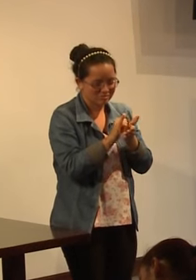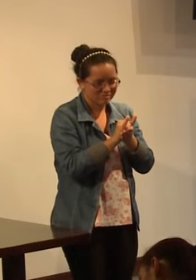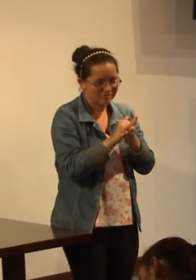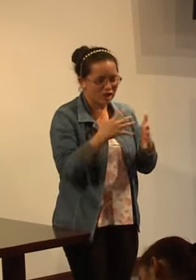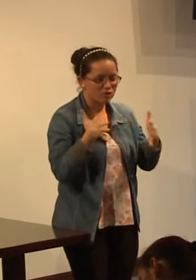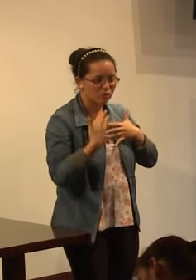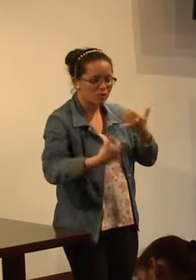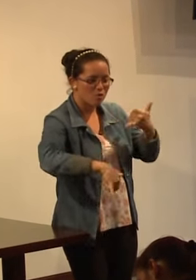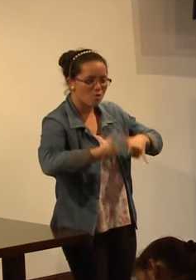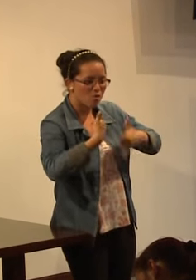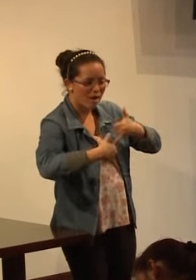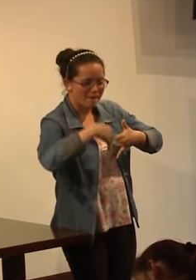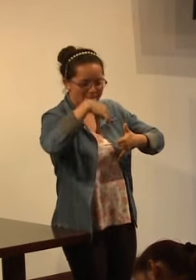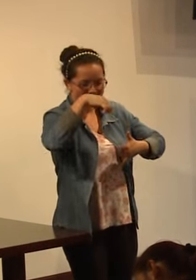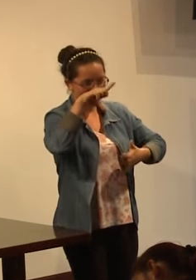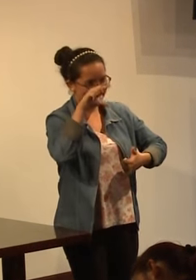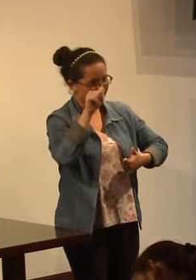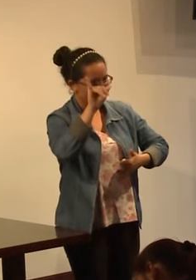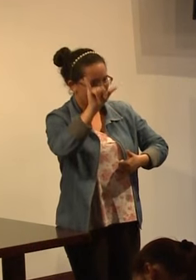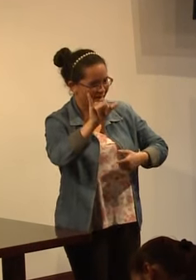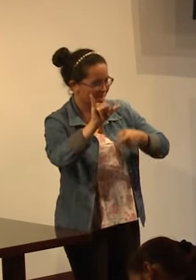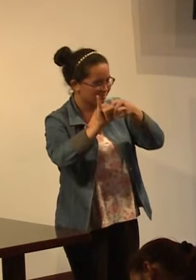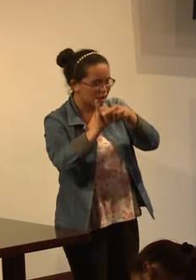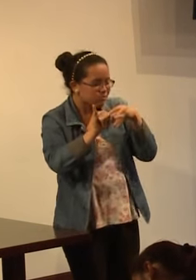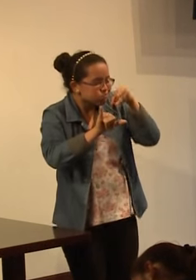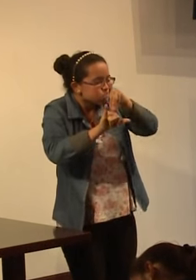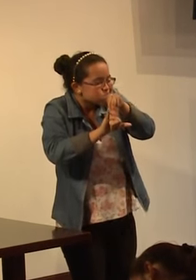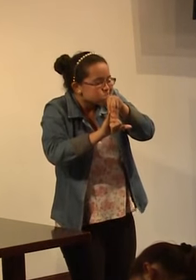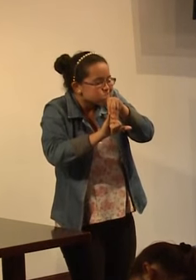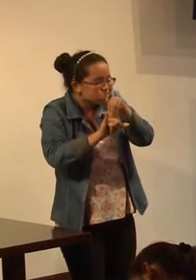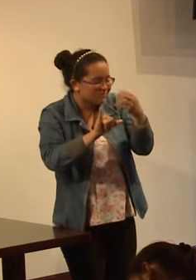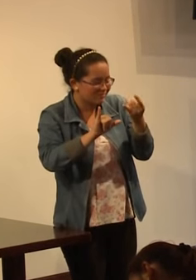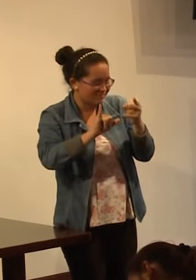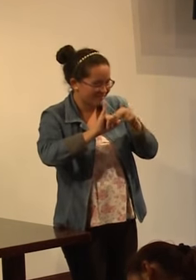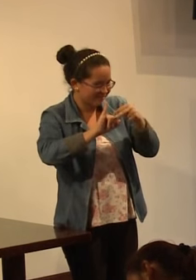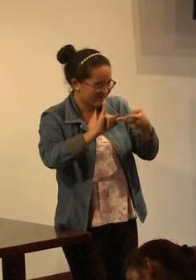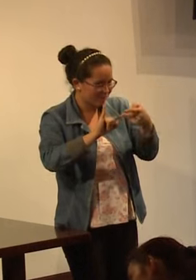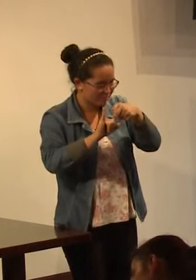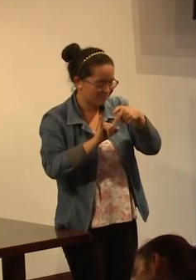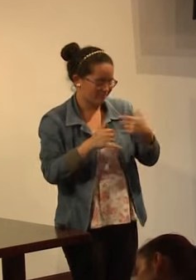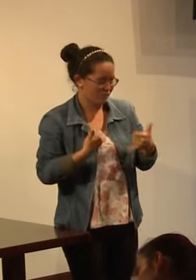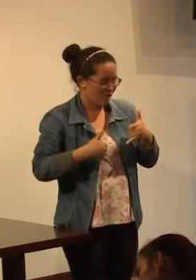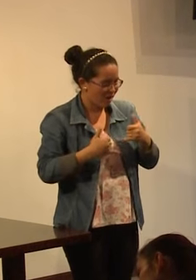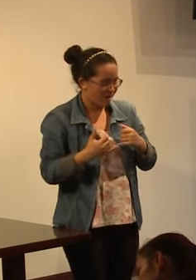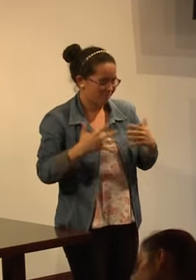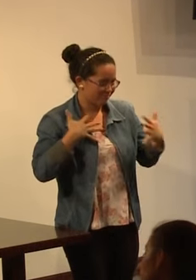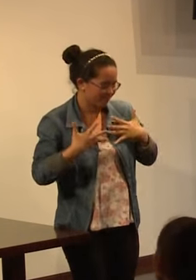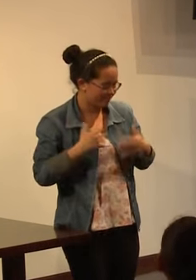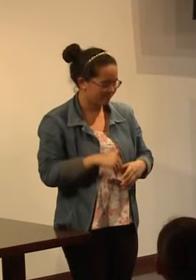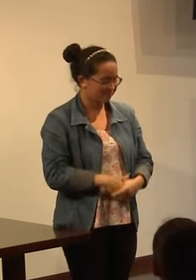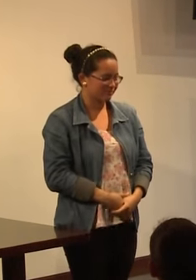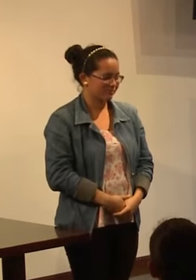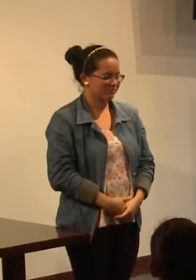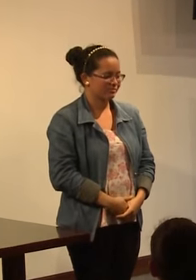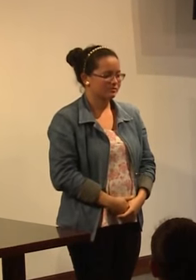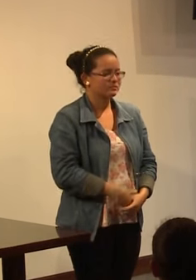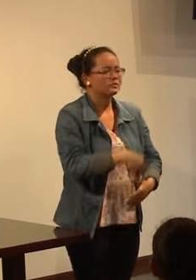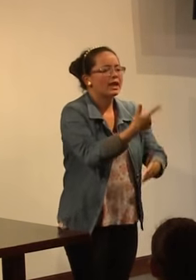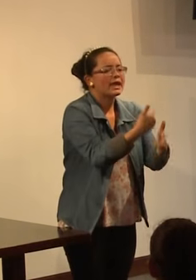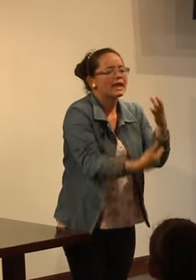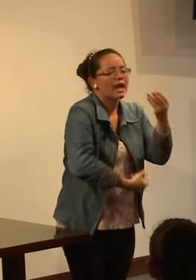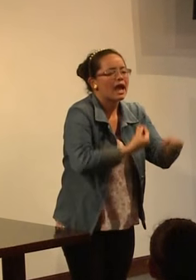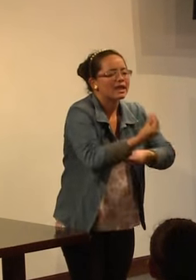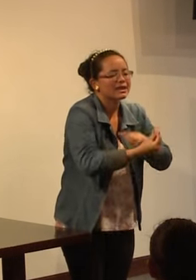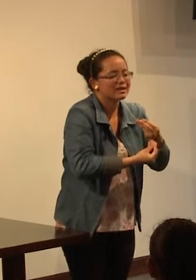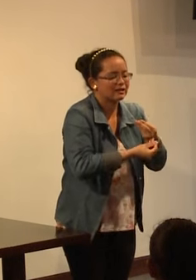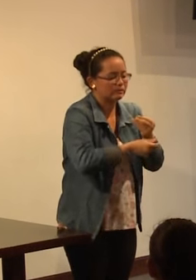misma. La palabra es la misma. Aquí en español no se da exactamente, pero todo el tiempo está jugando. Fíjense que, ¿qué hace un actor? Ustedes